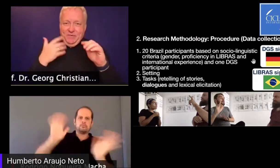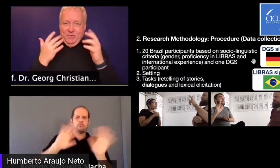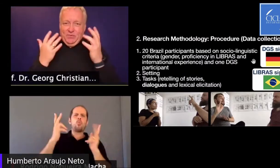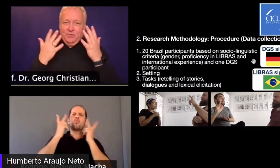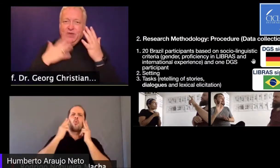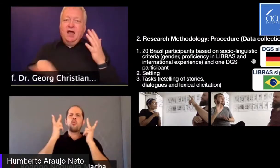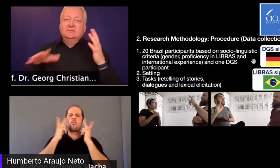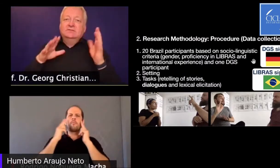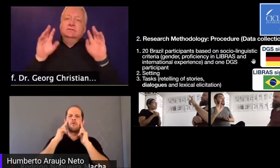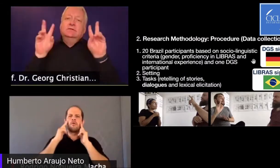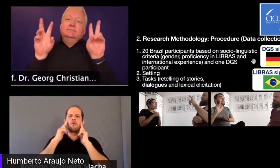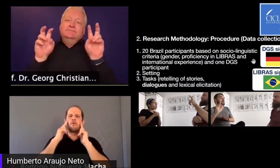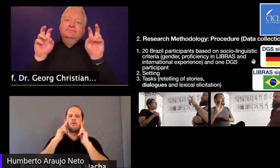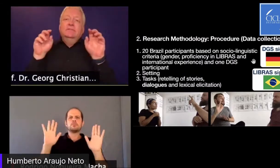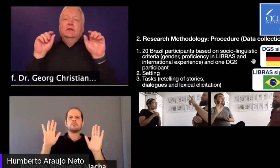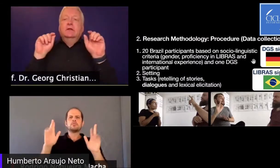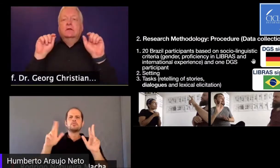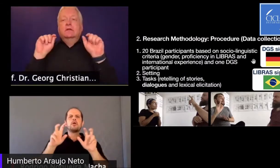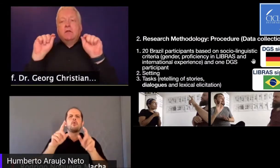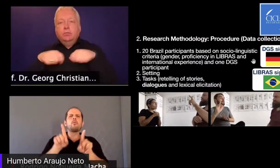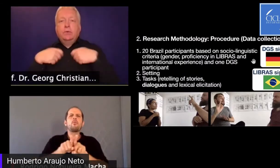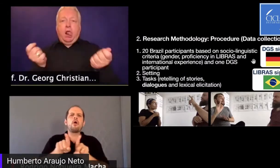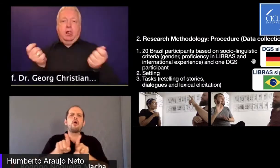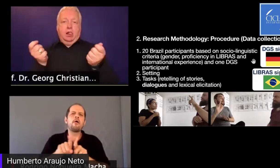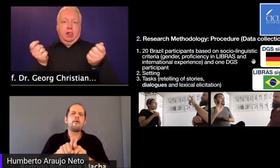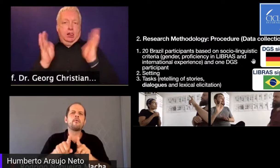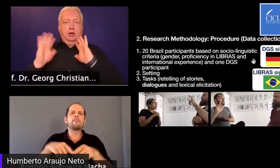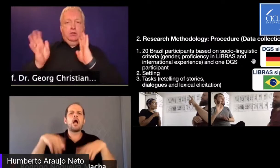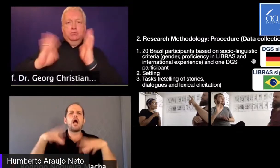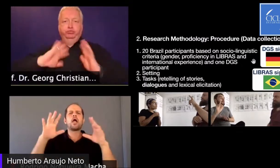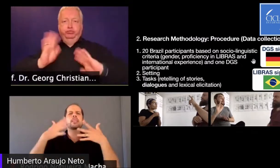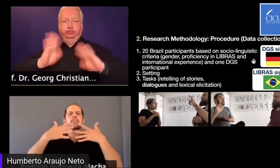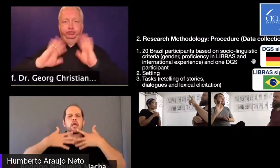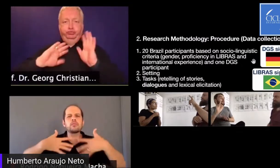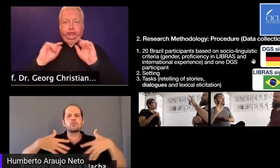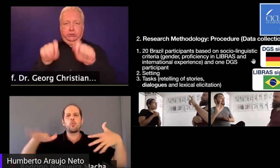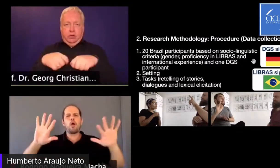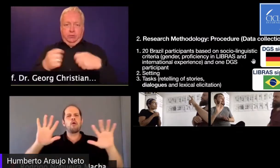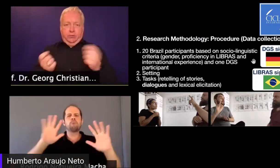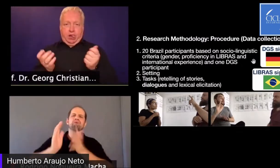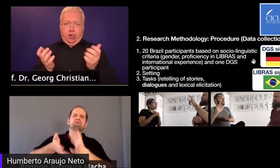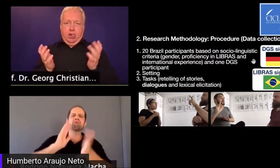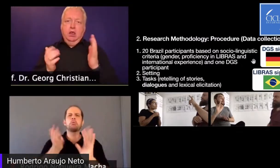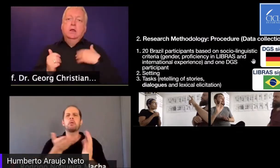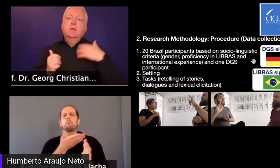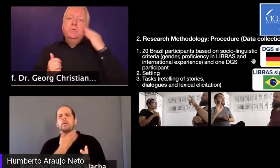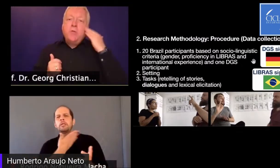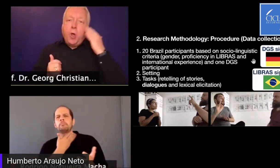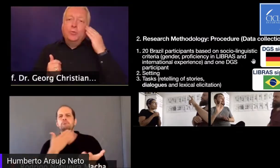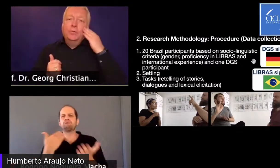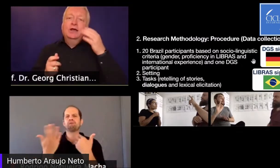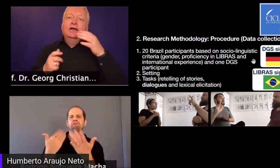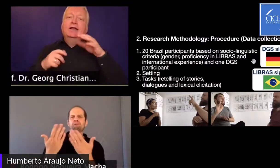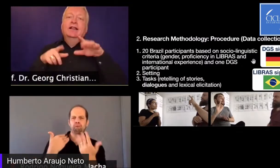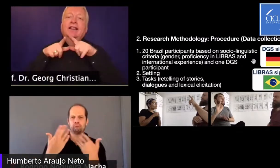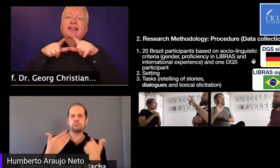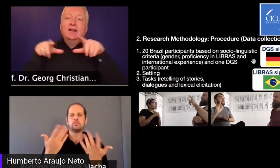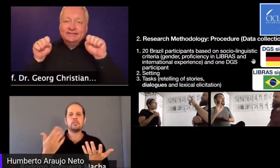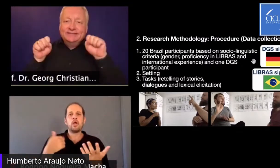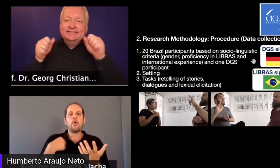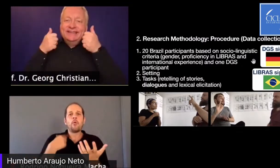inúmeras câmeras presentes, né? Como boa parte dos estudos faz com os sinais. Era um ambiente mais tranquilo. Nós tínhamos, sim, uma